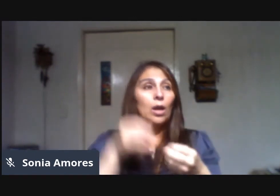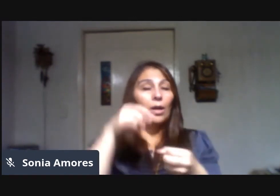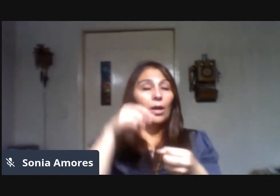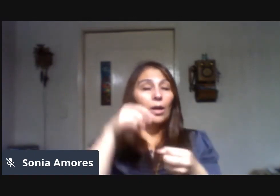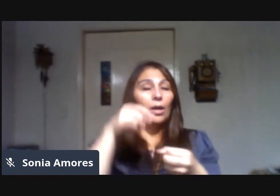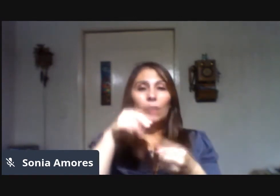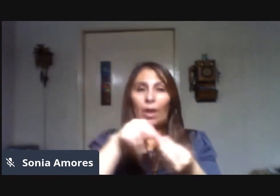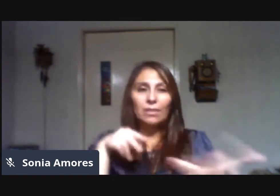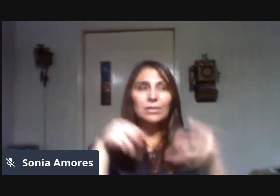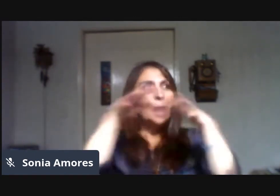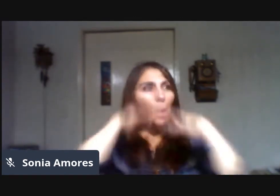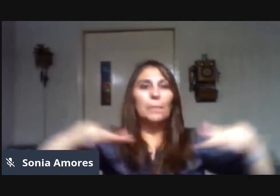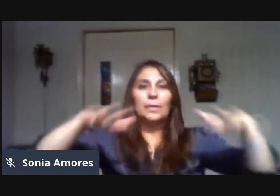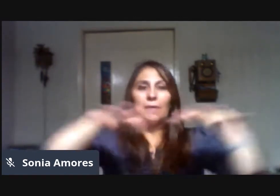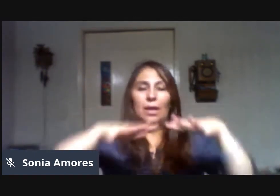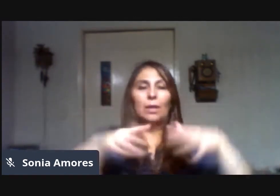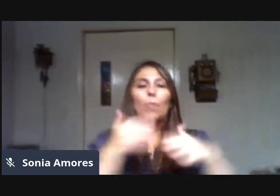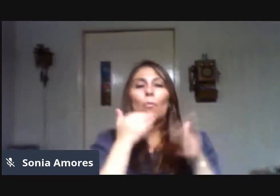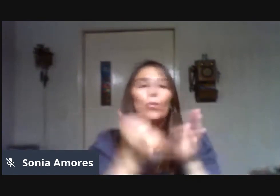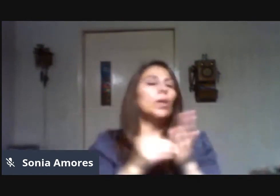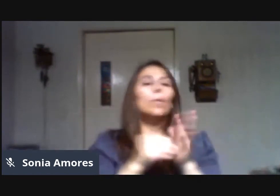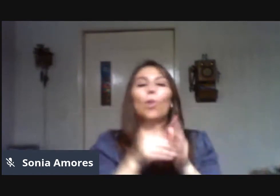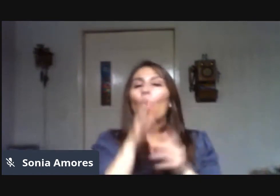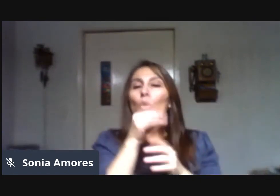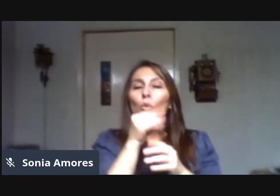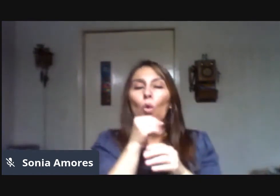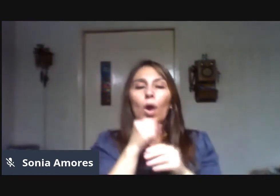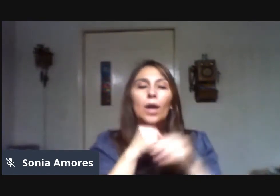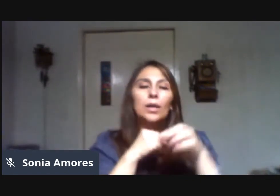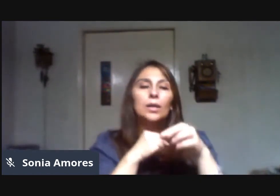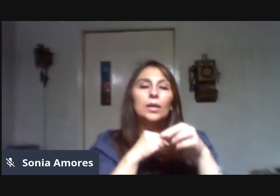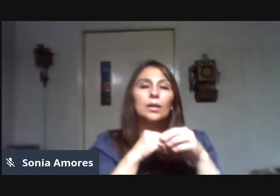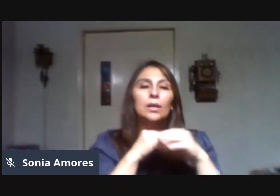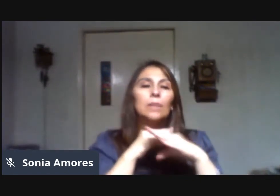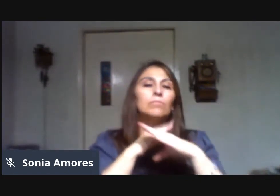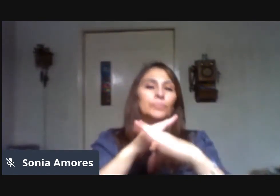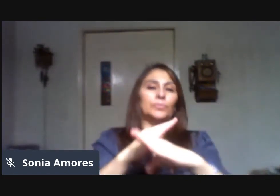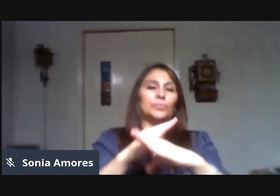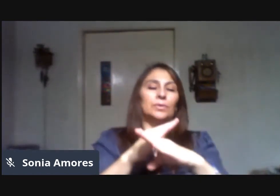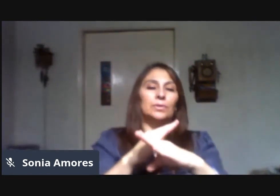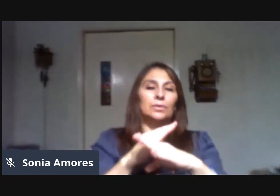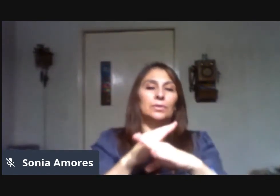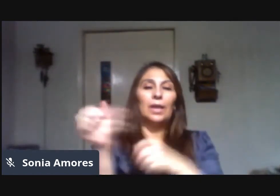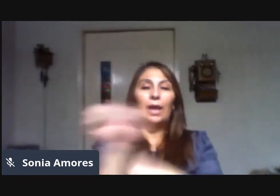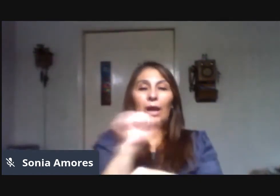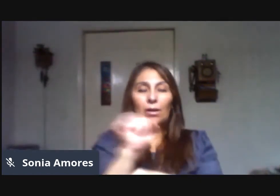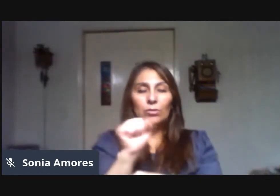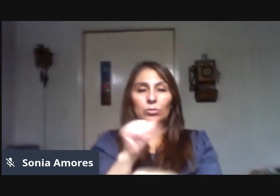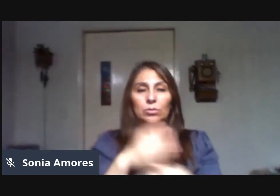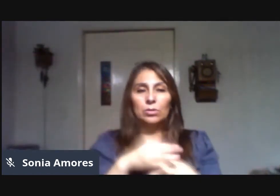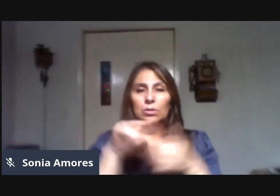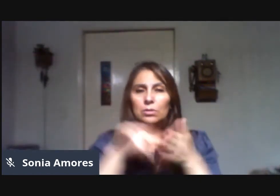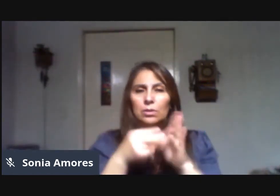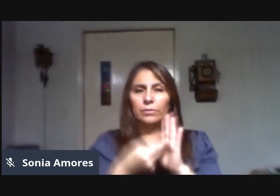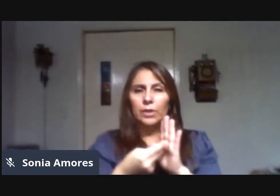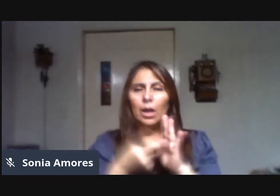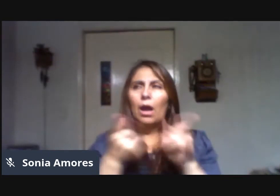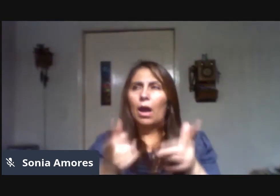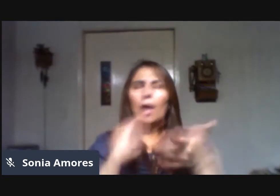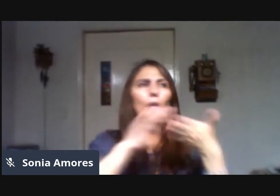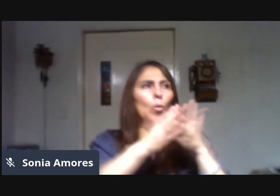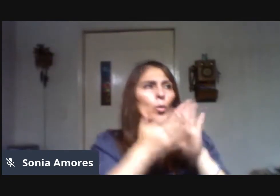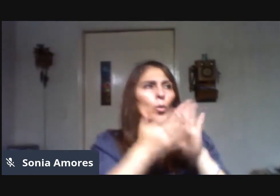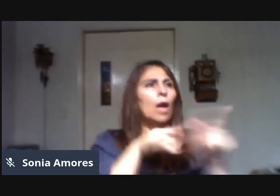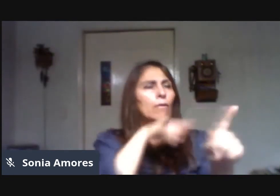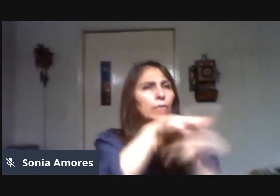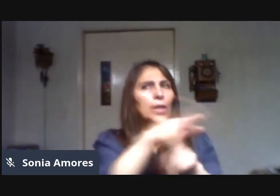El que no haya pico y placa en Bogotá no significa que el problema de agua y abastecimiento de agua en las comunidades, el problema de